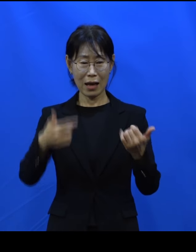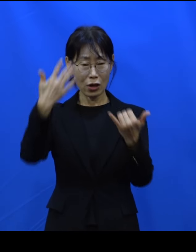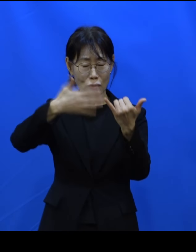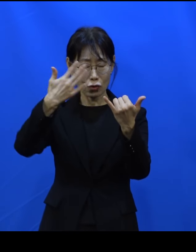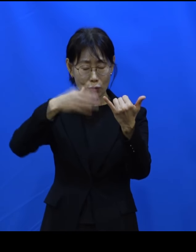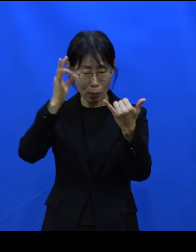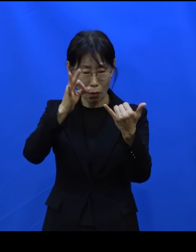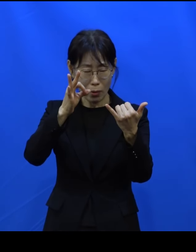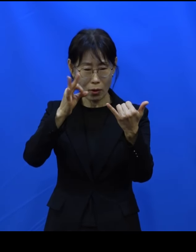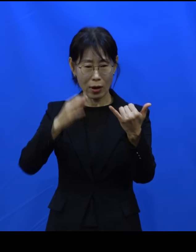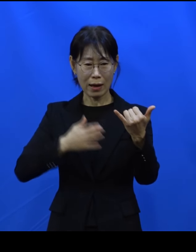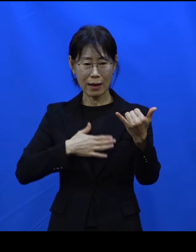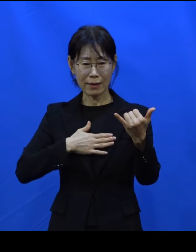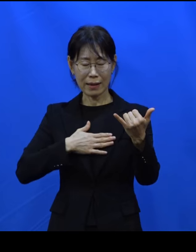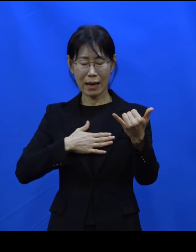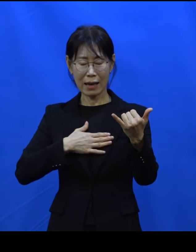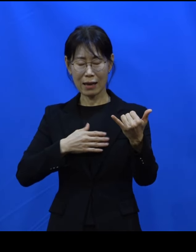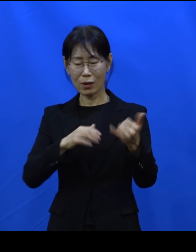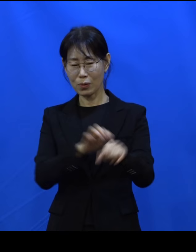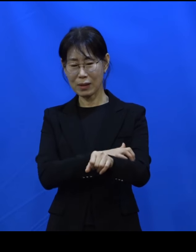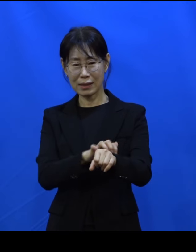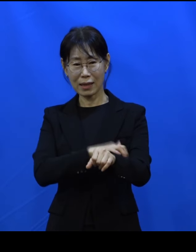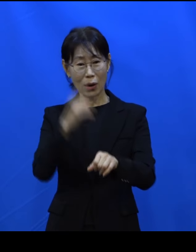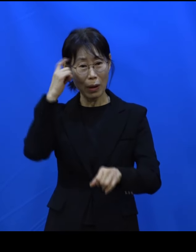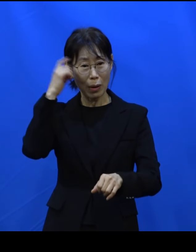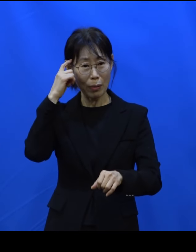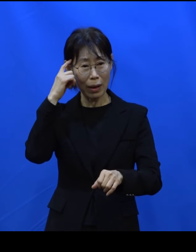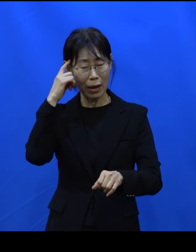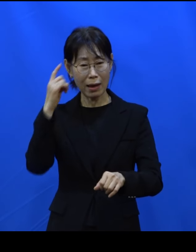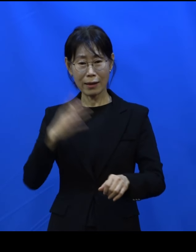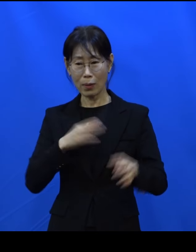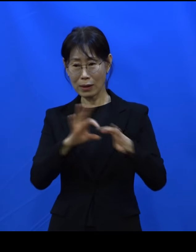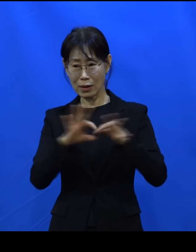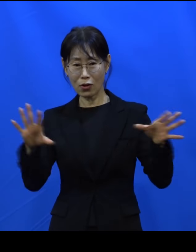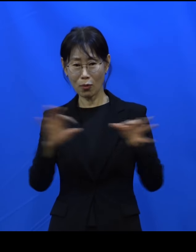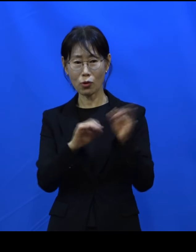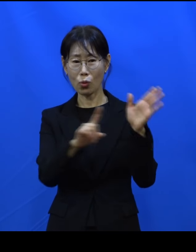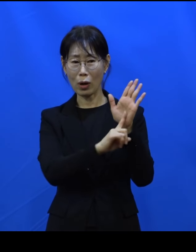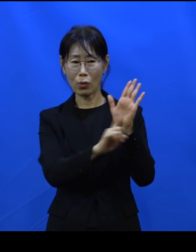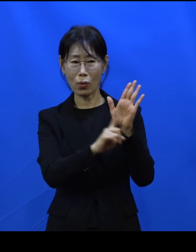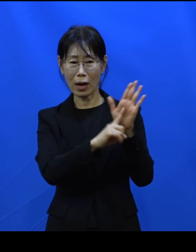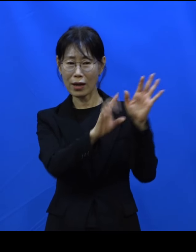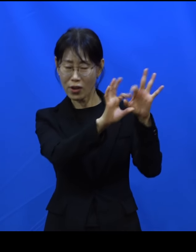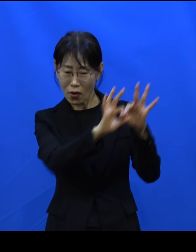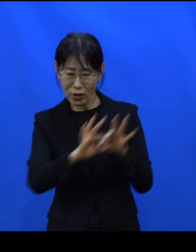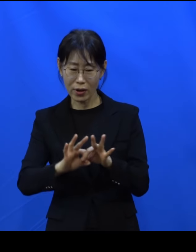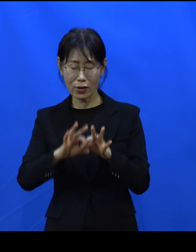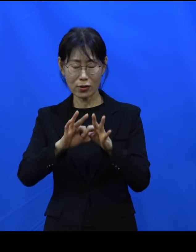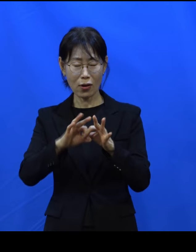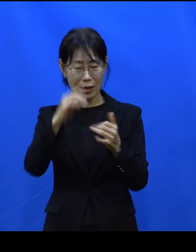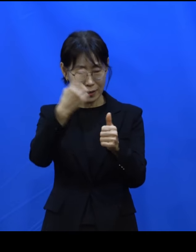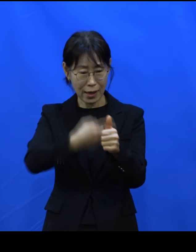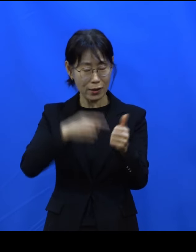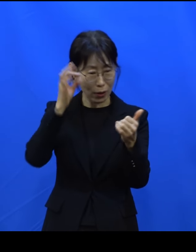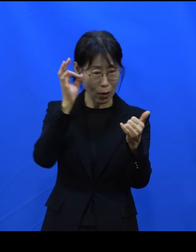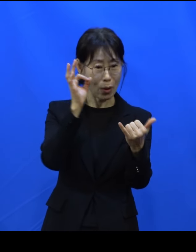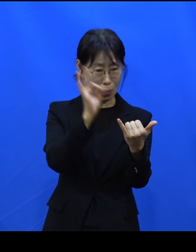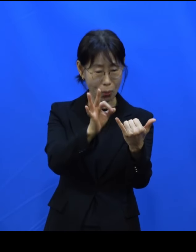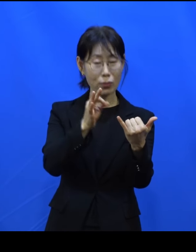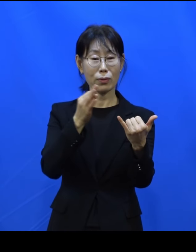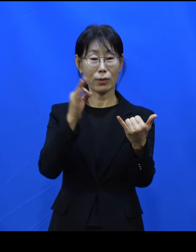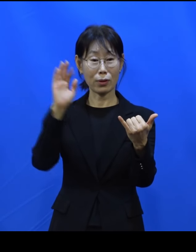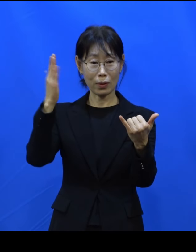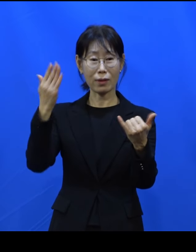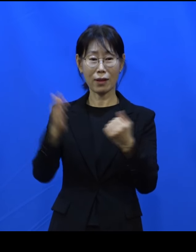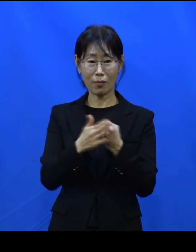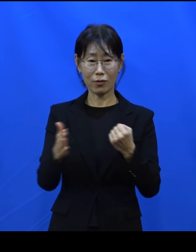시선의 초점을 잃었어요. 너무 많은 것을 보다가 동공이 흐려졌어요. 사람들의 눈을 보세요. 무엇을 응시하는지 알